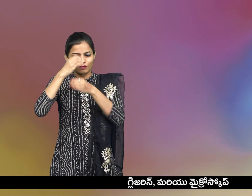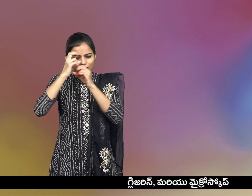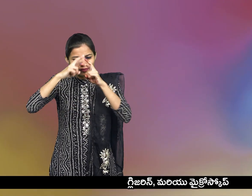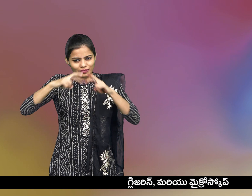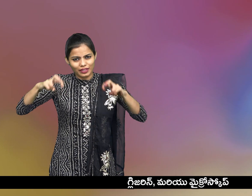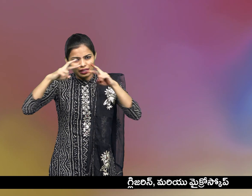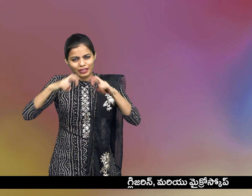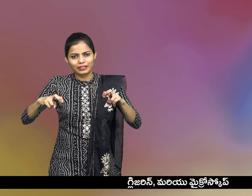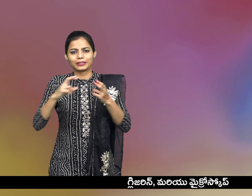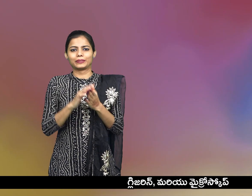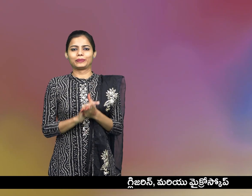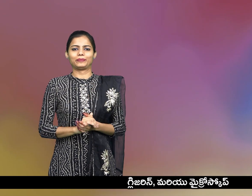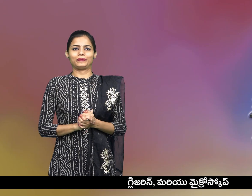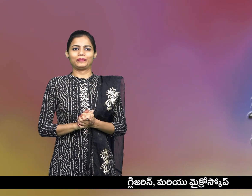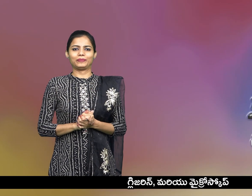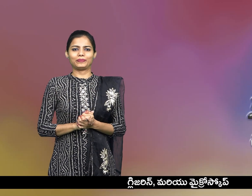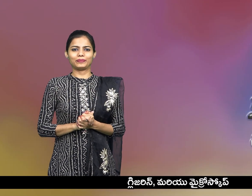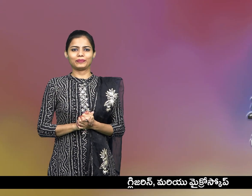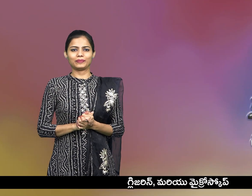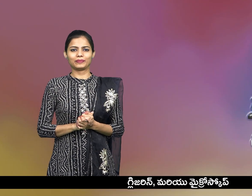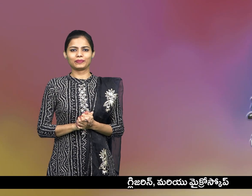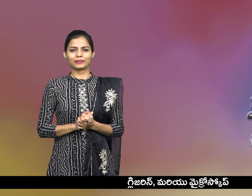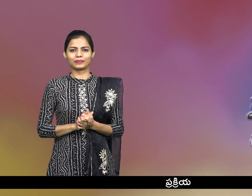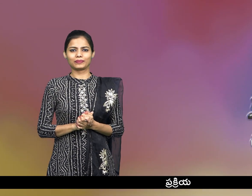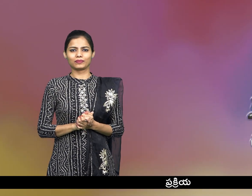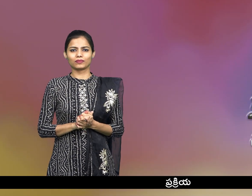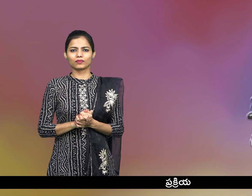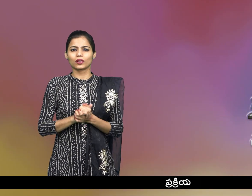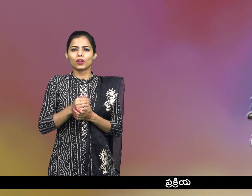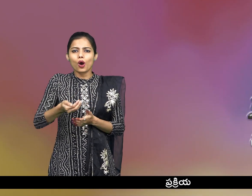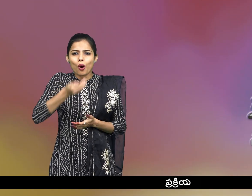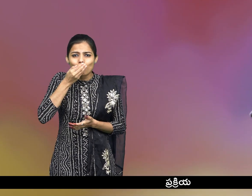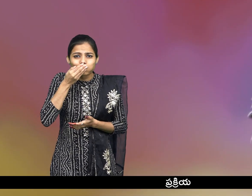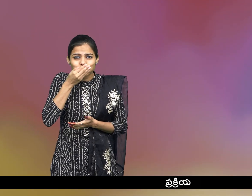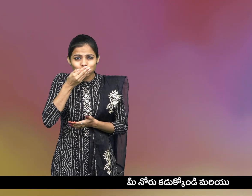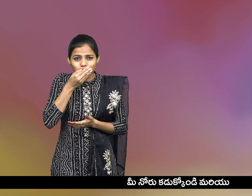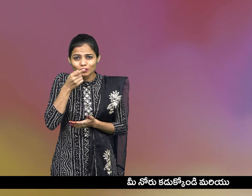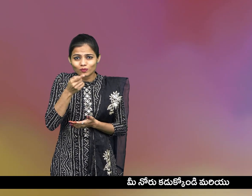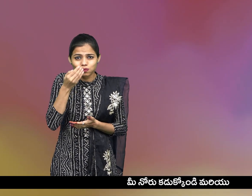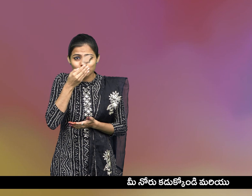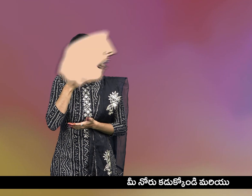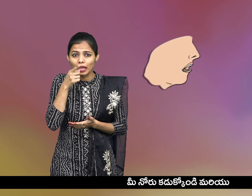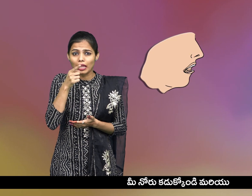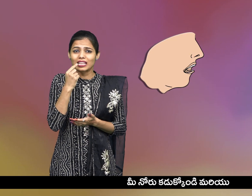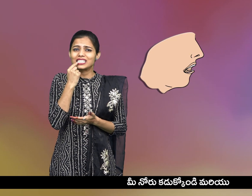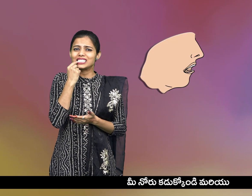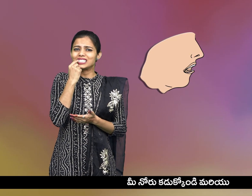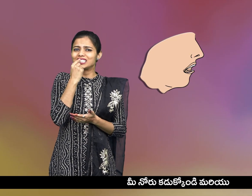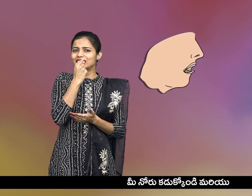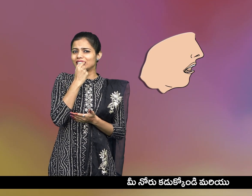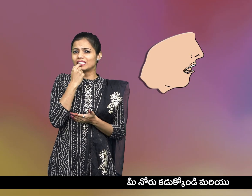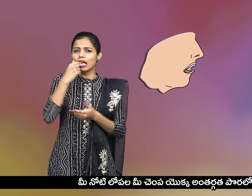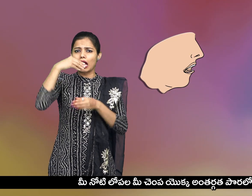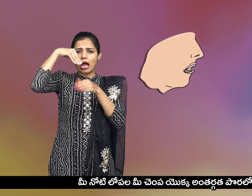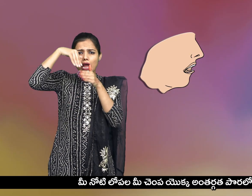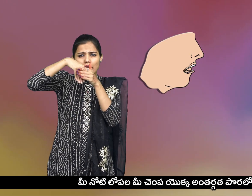గ్లిజరిన్ మరియు మైక్రోస్కోప్. ప్రక్రియ: మీరు నోరు కడుక్కోండి మరియు మీ నోటి